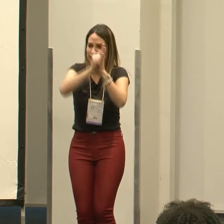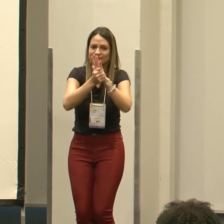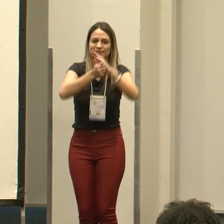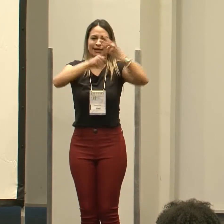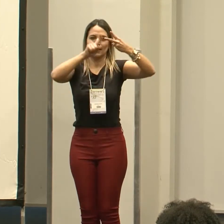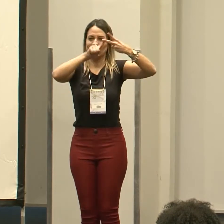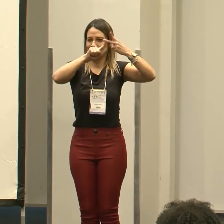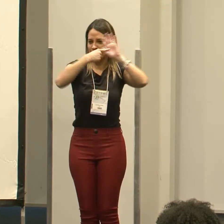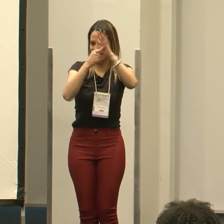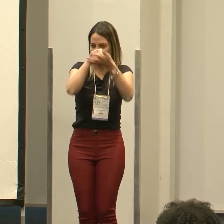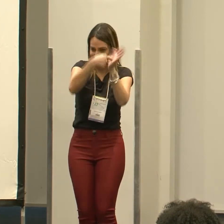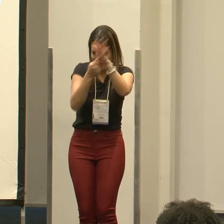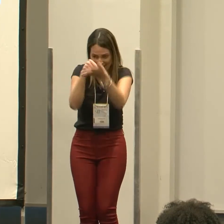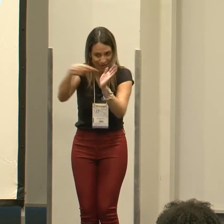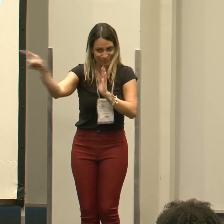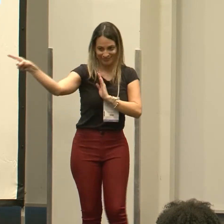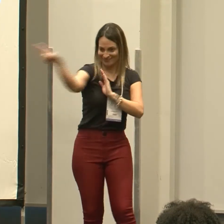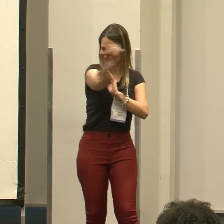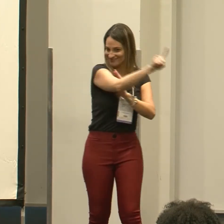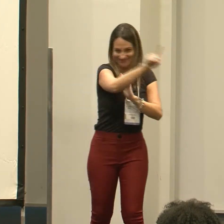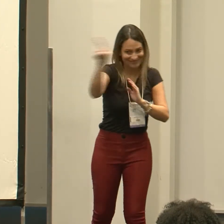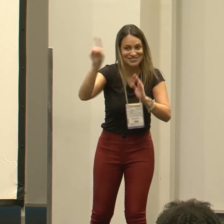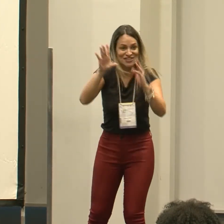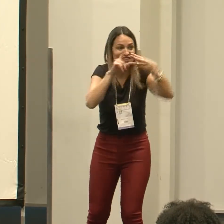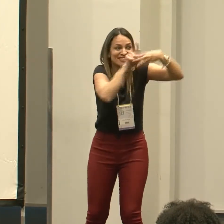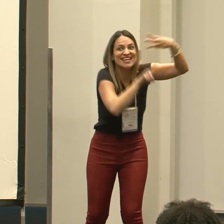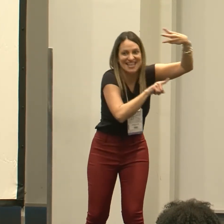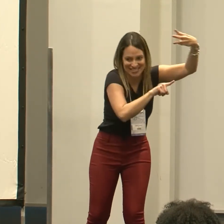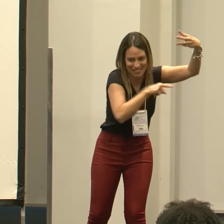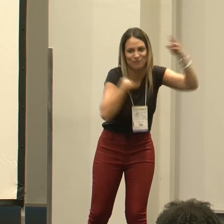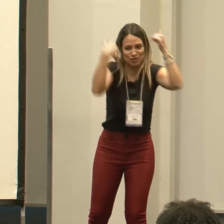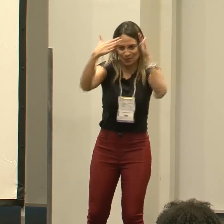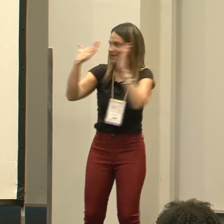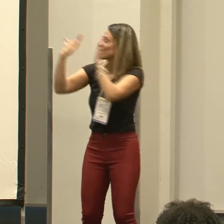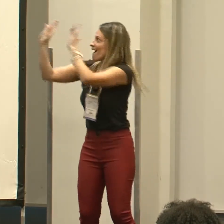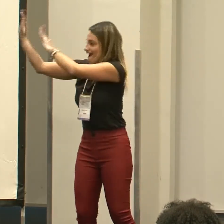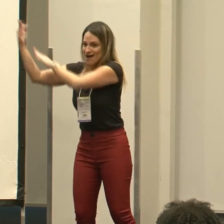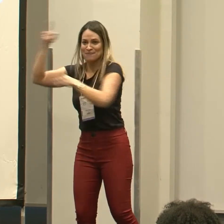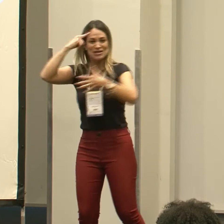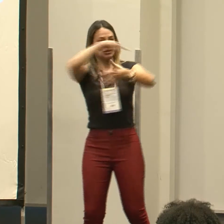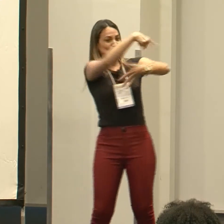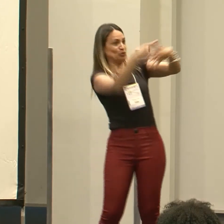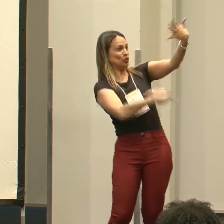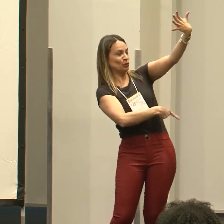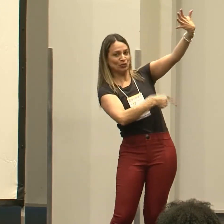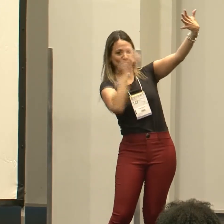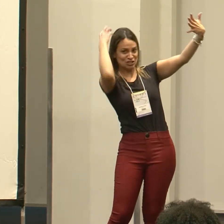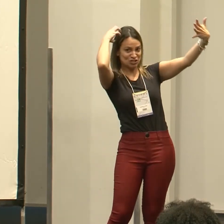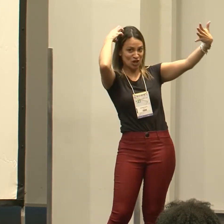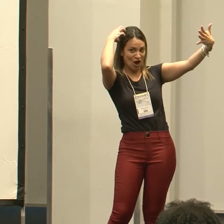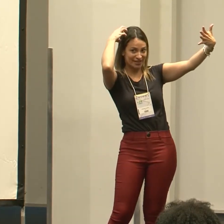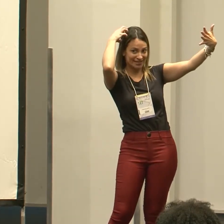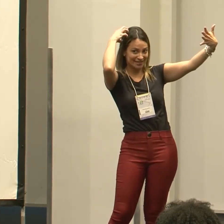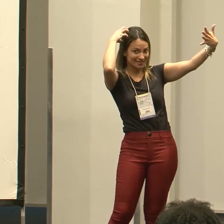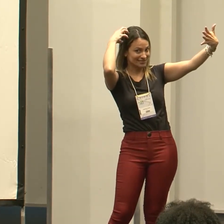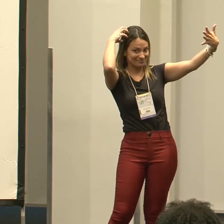primeiros, fez as três primeiras análises das línguas de sinais. Eu vou falar sobre os parâmetros que não eram 5,